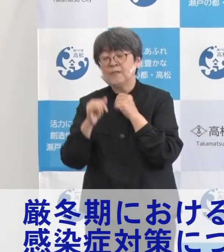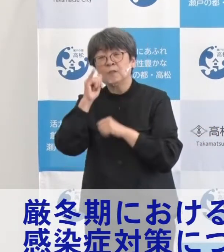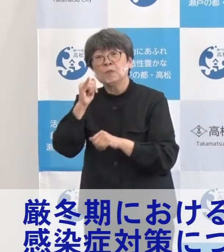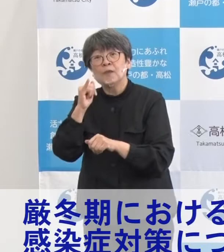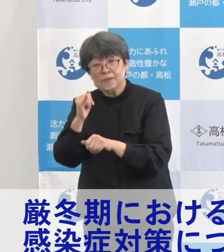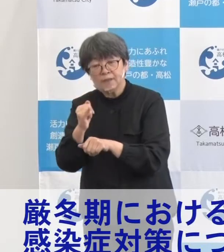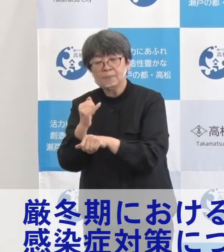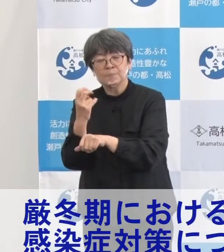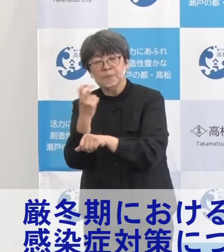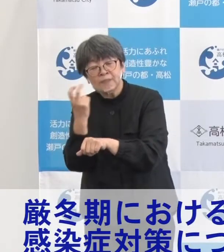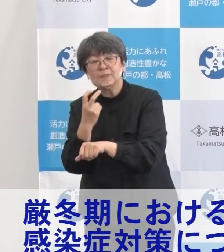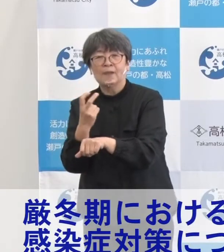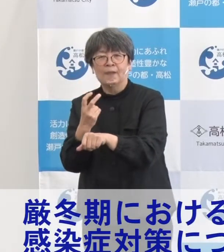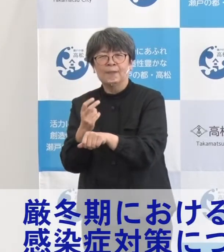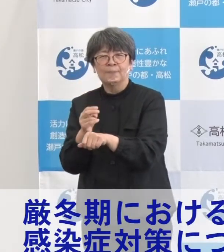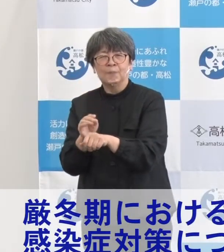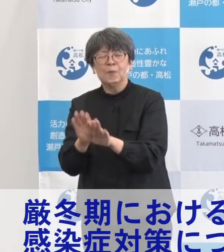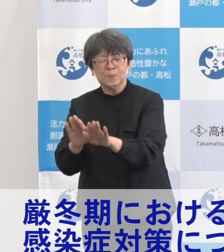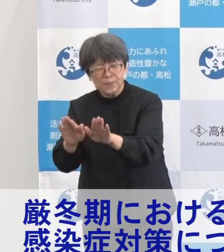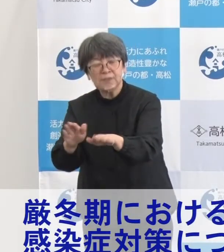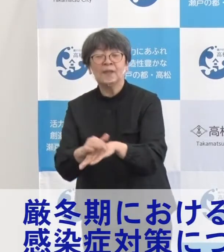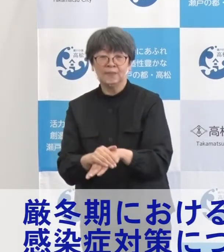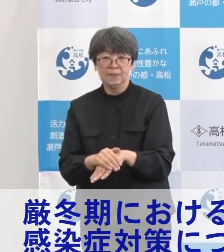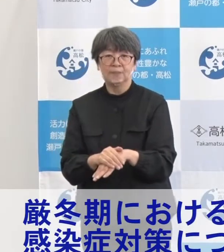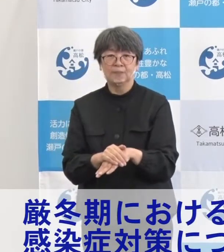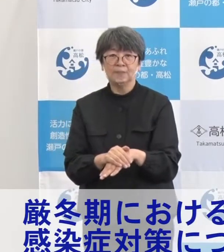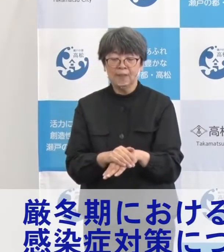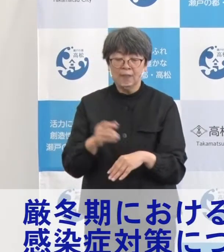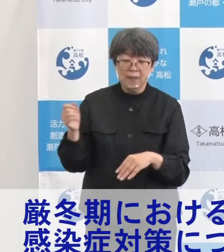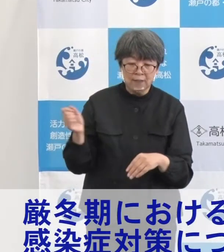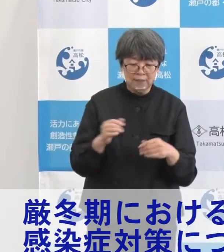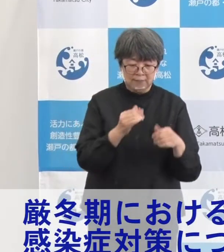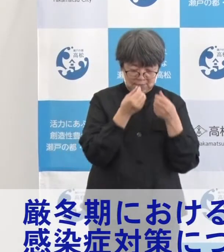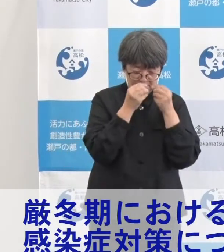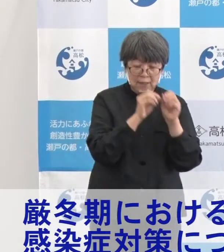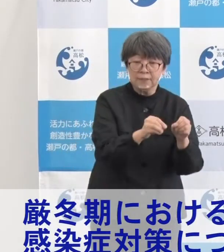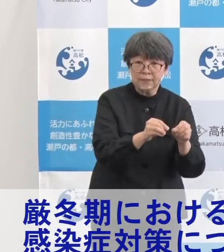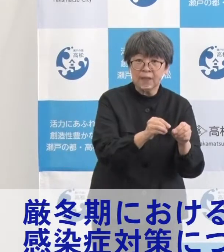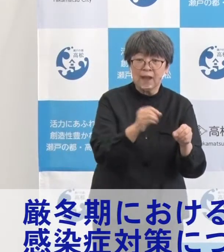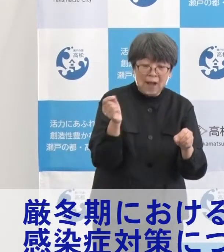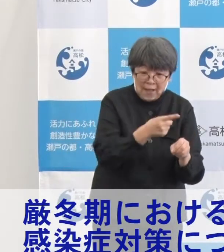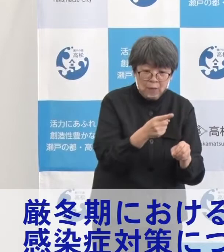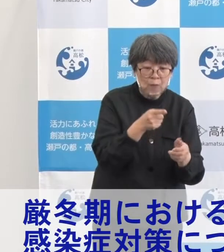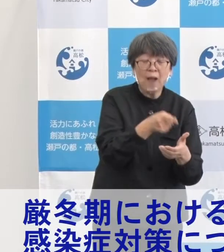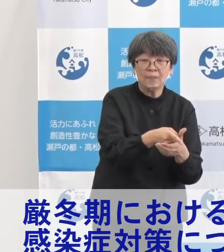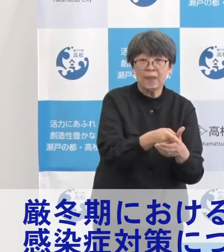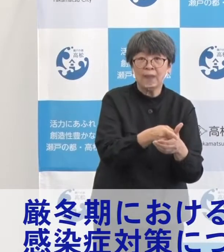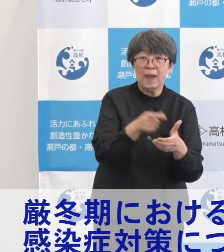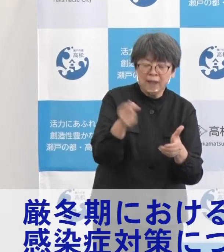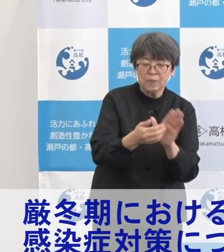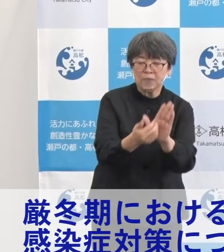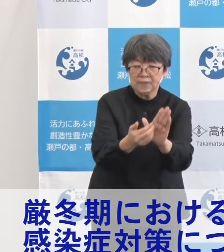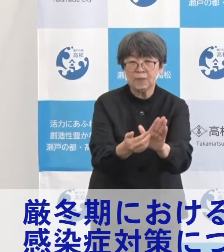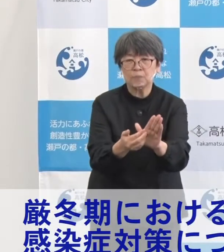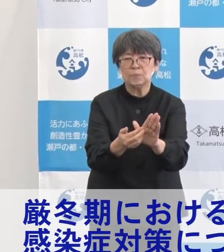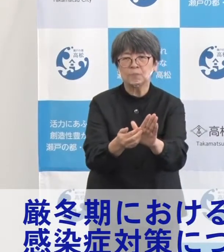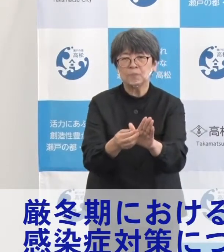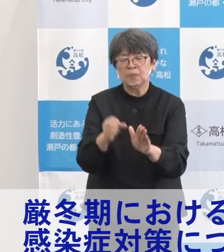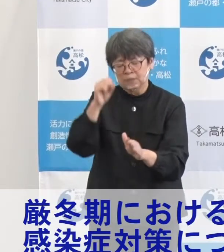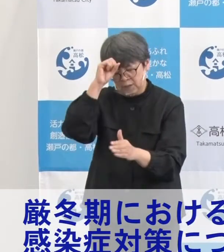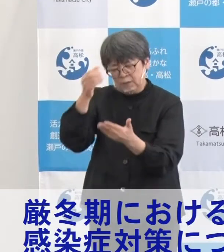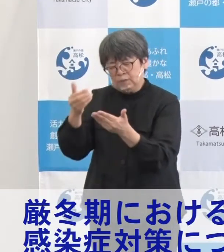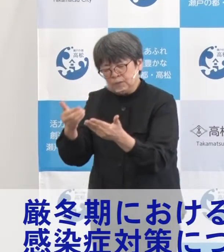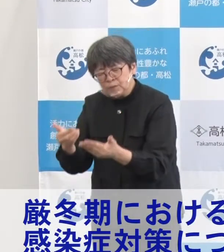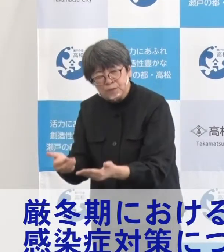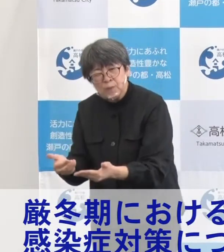によって早期発見早期発見することによって重症化を少しでも食い止めるそして封じ込め